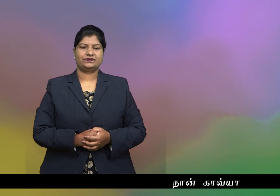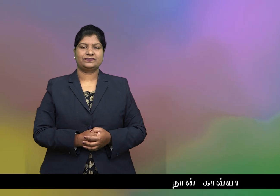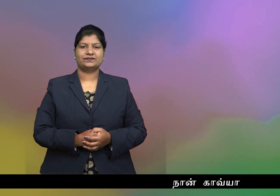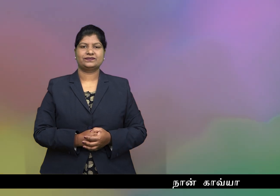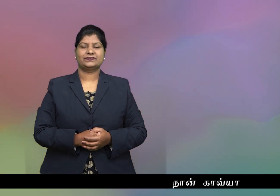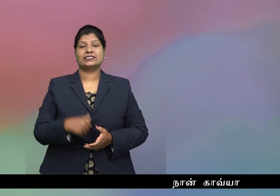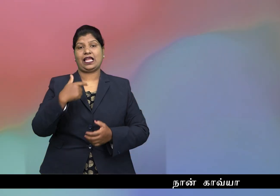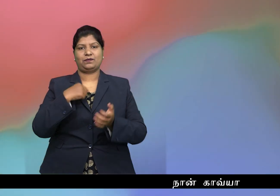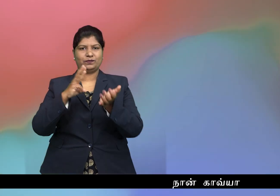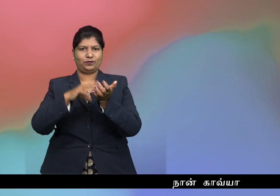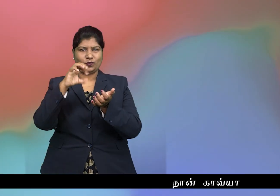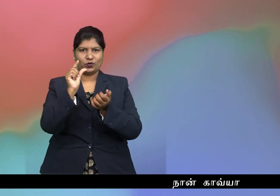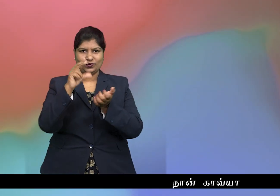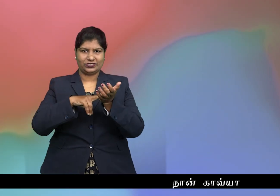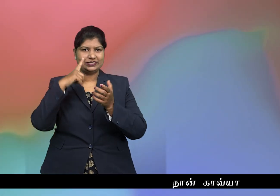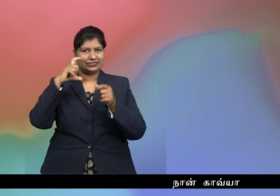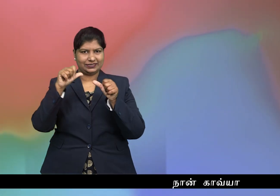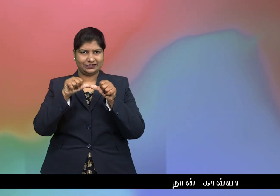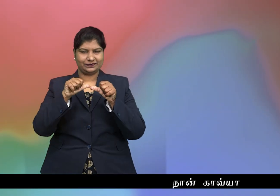நான் காவ்யா.